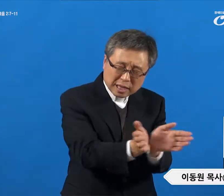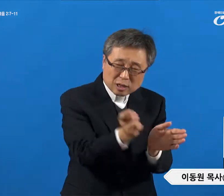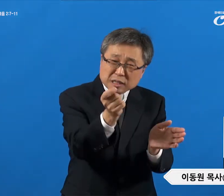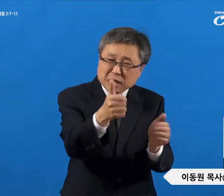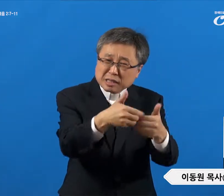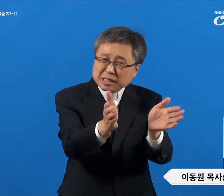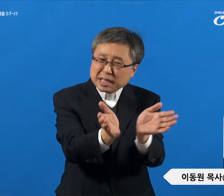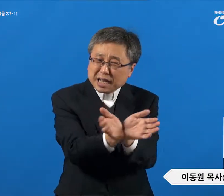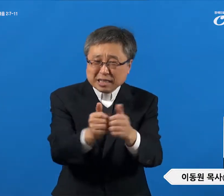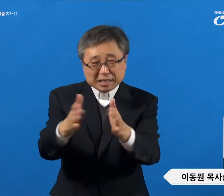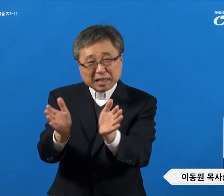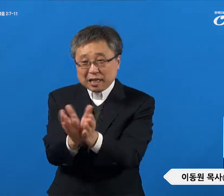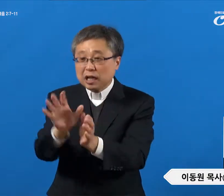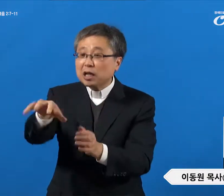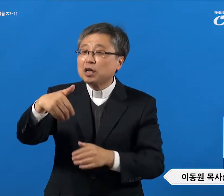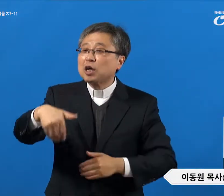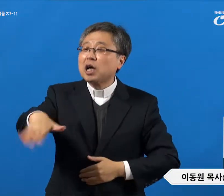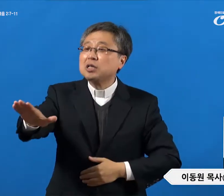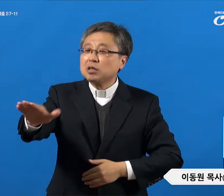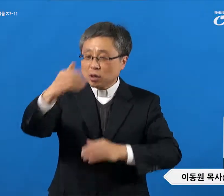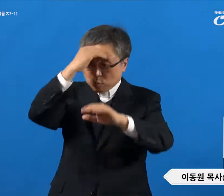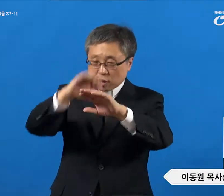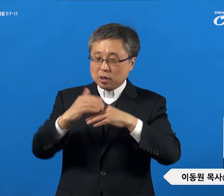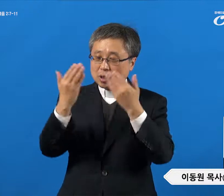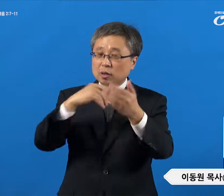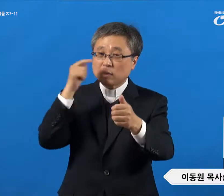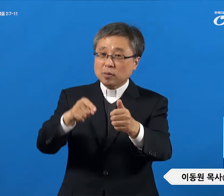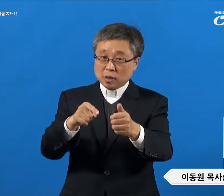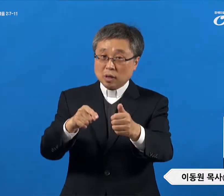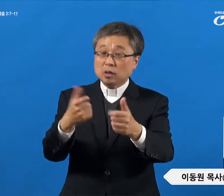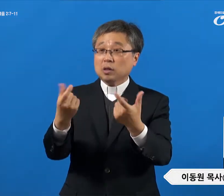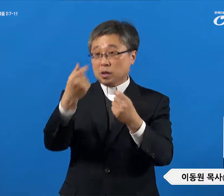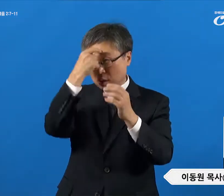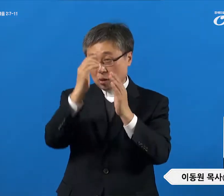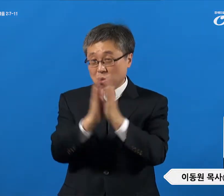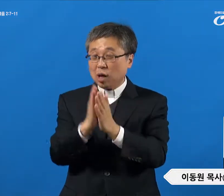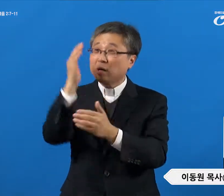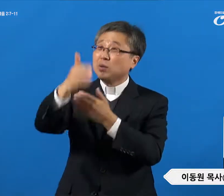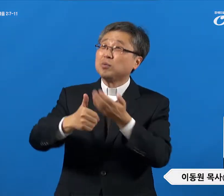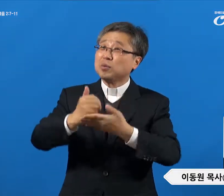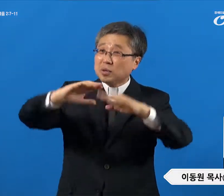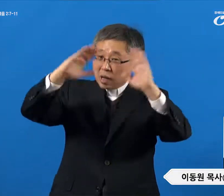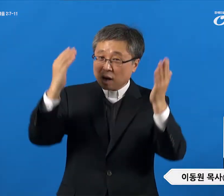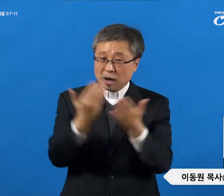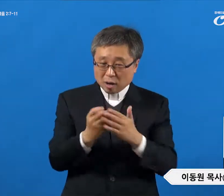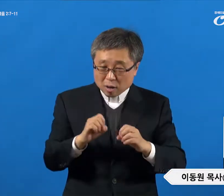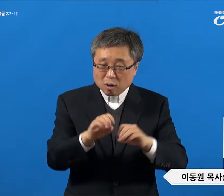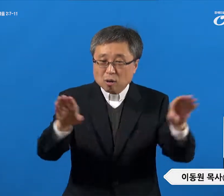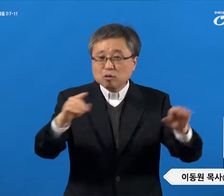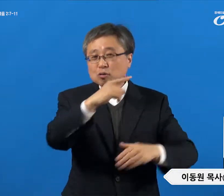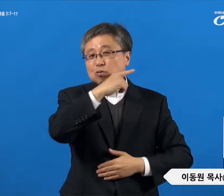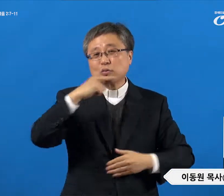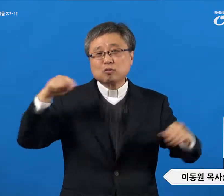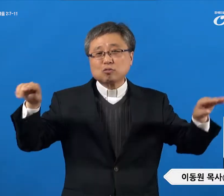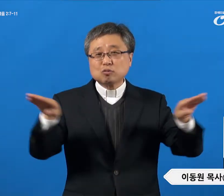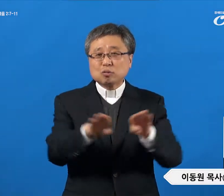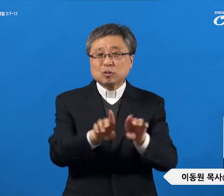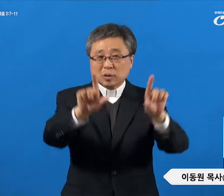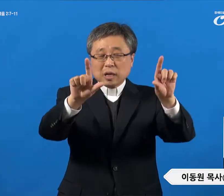힘들었대. 그래서 이렇게 기도를 했다고 그래요. 하나님, 다 흩어져서 주일날도 셀 예배 드리면, 셀에 가서 예배